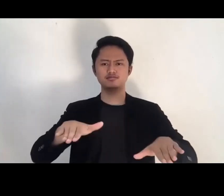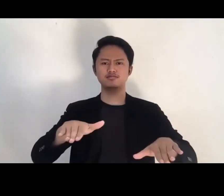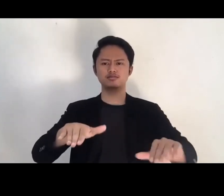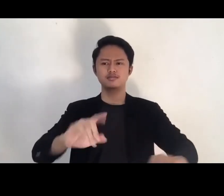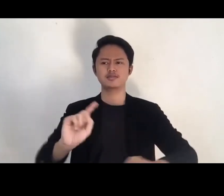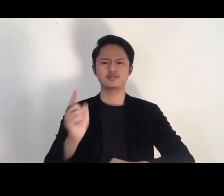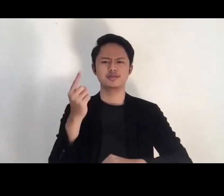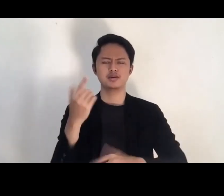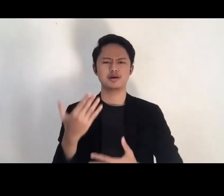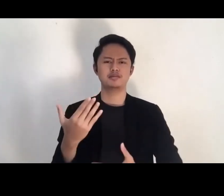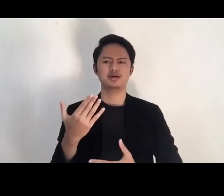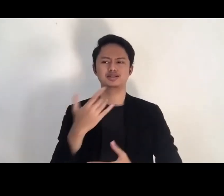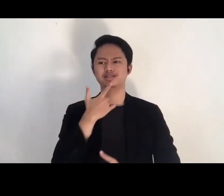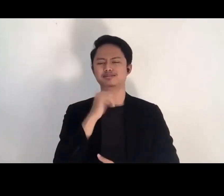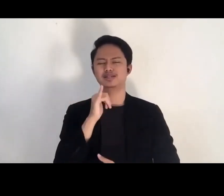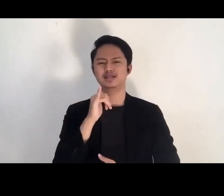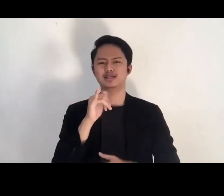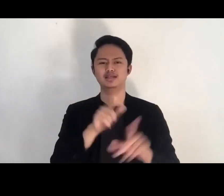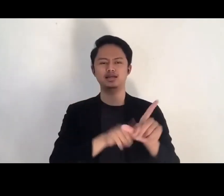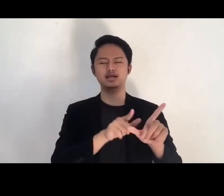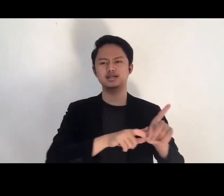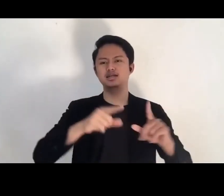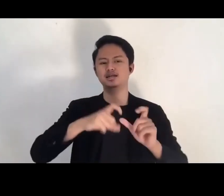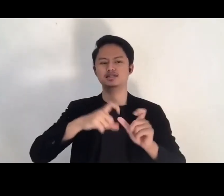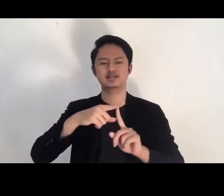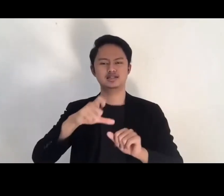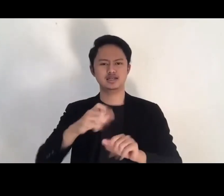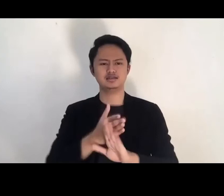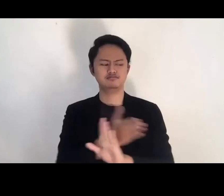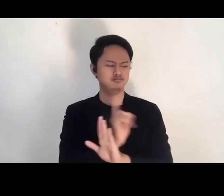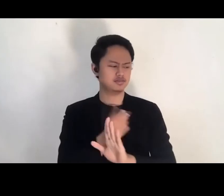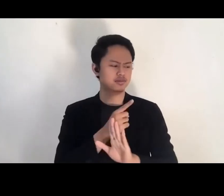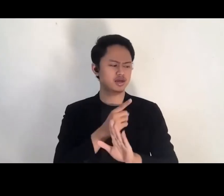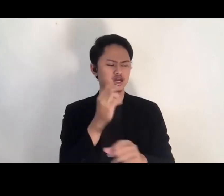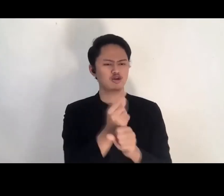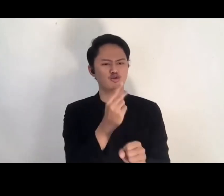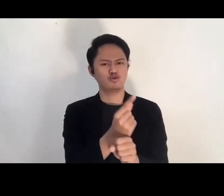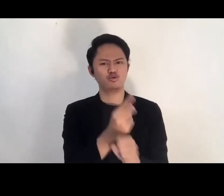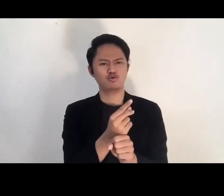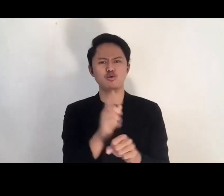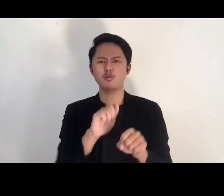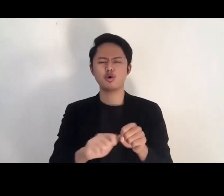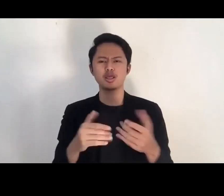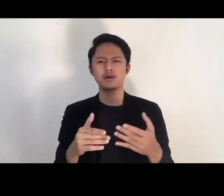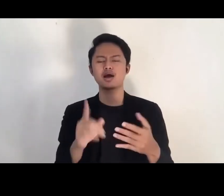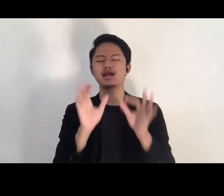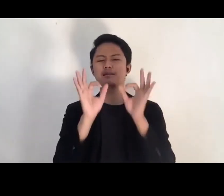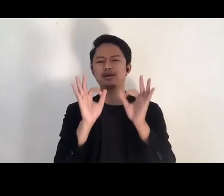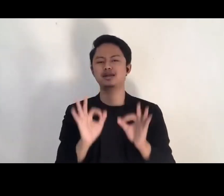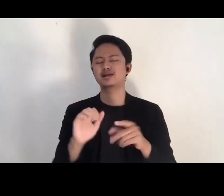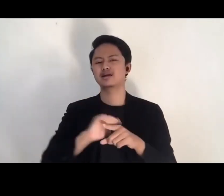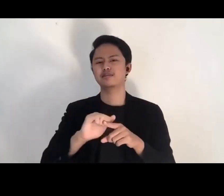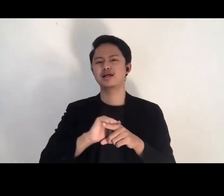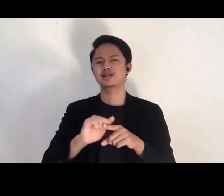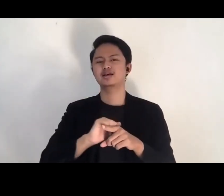atas kerjasama dengan Yayasan Sayangi Tunas Cilik, kita menuntun guru-guru melalui pendidikan dan pelatihan, di